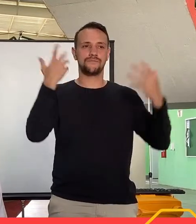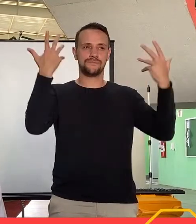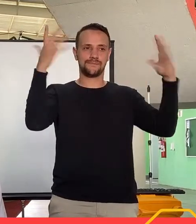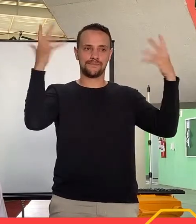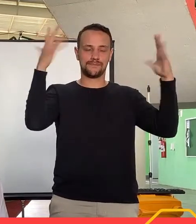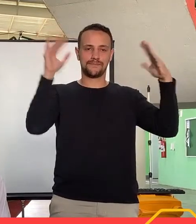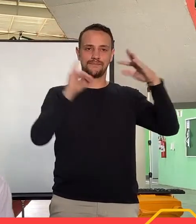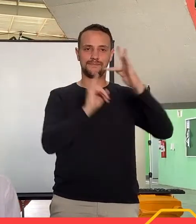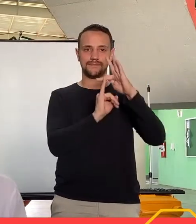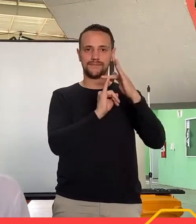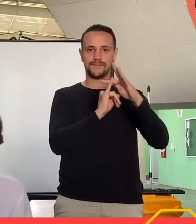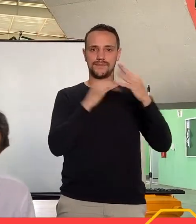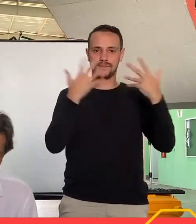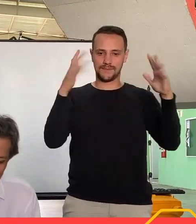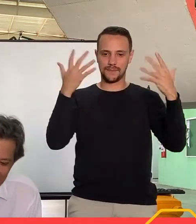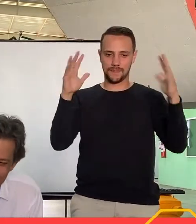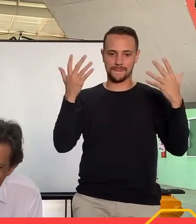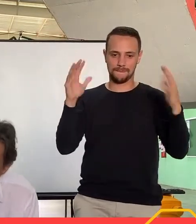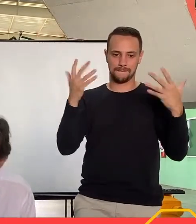Elise.